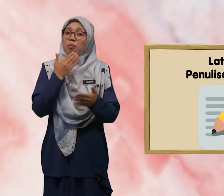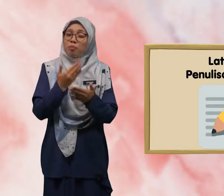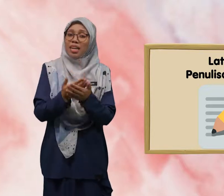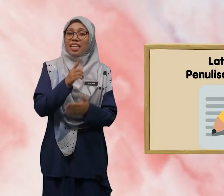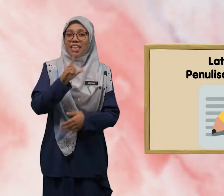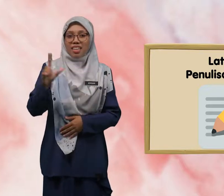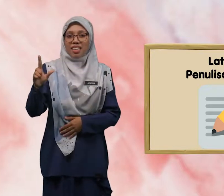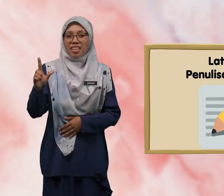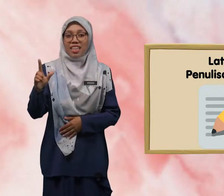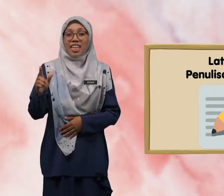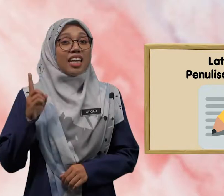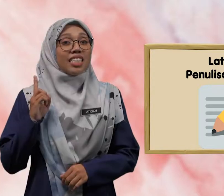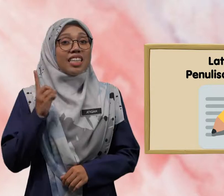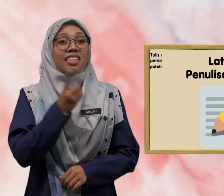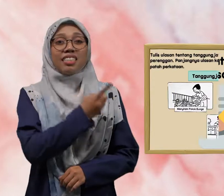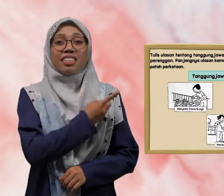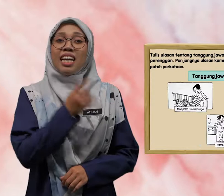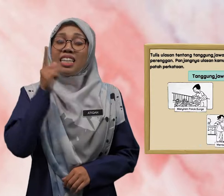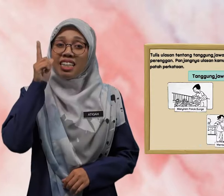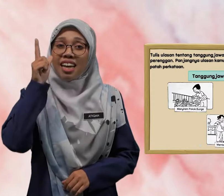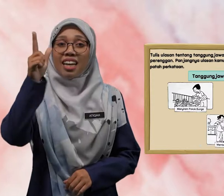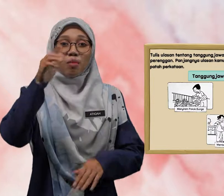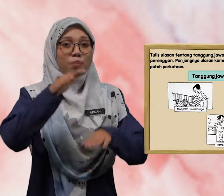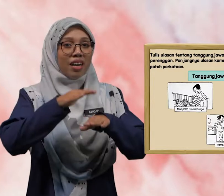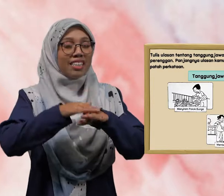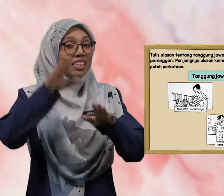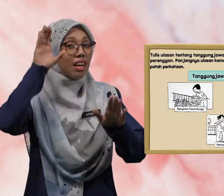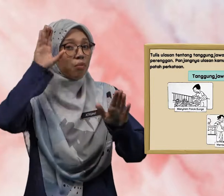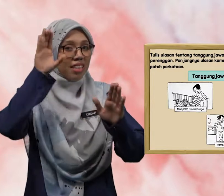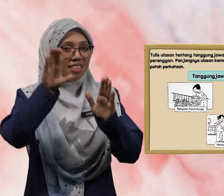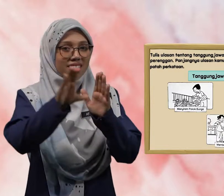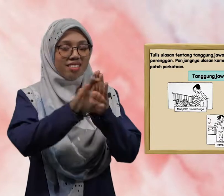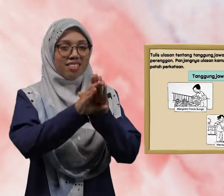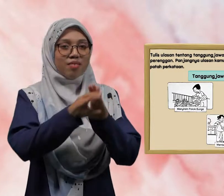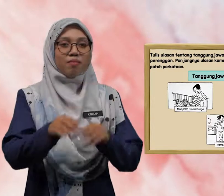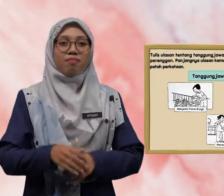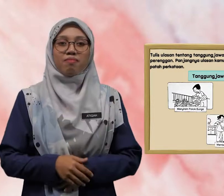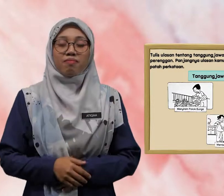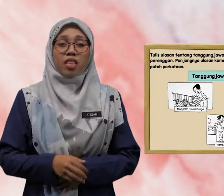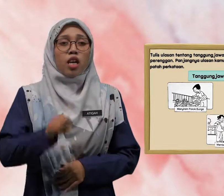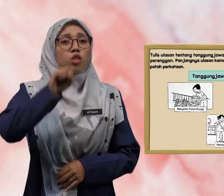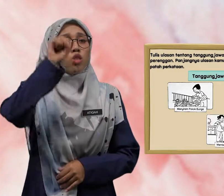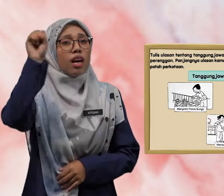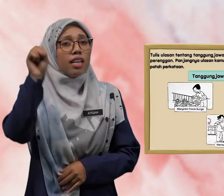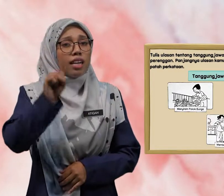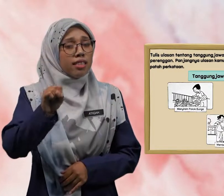baiklah kita lihat pada gambar soale